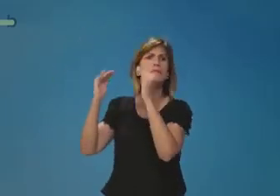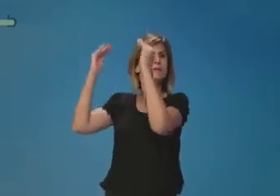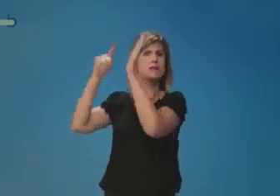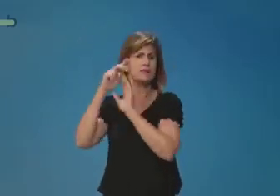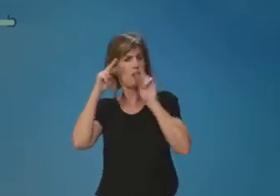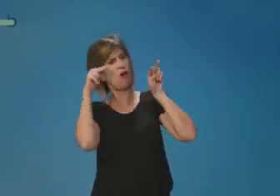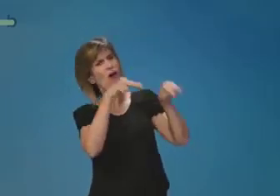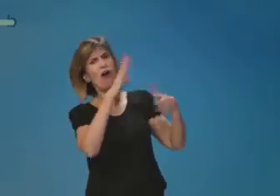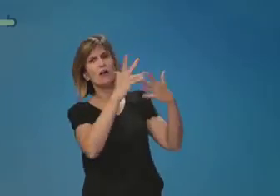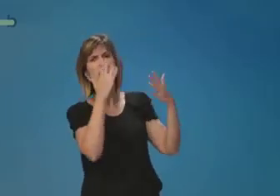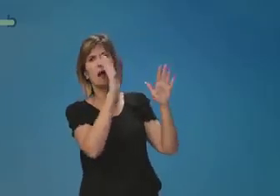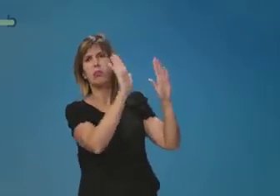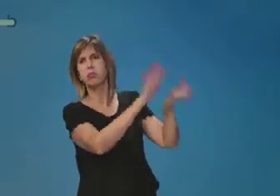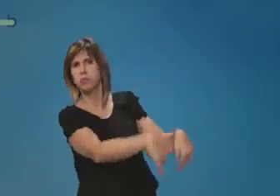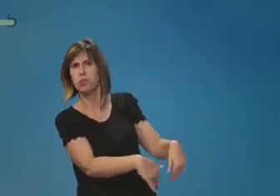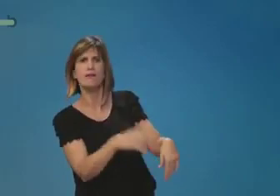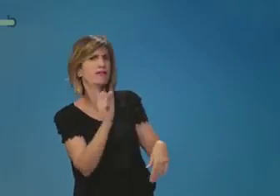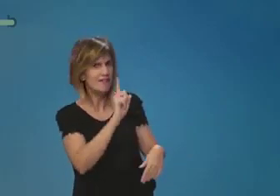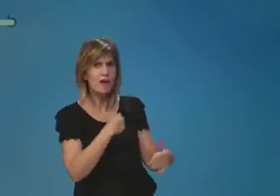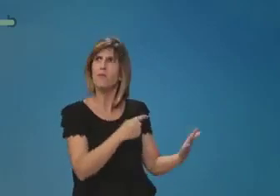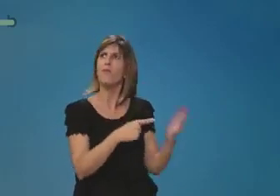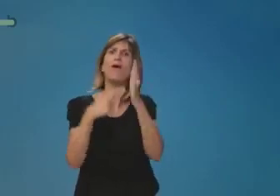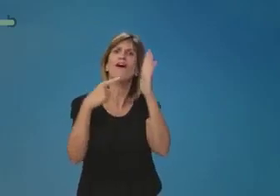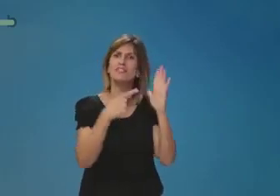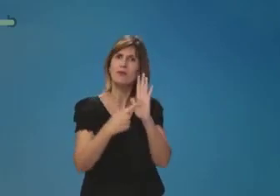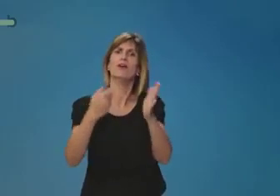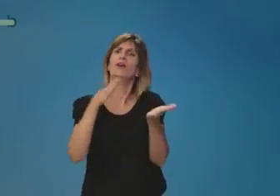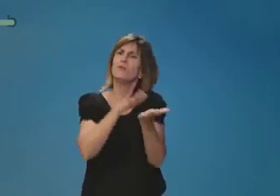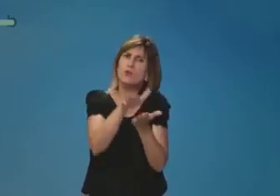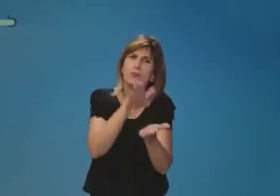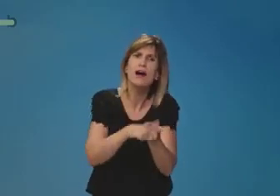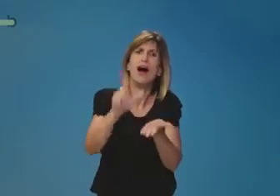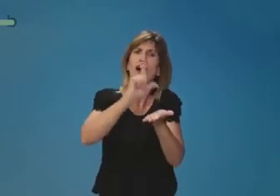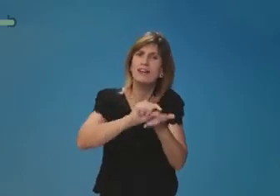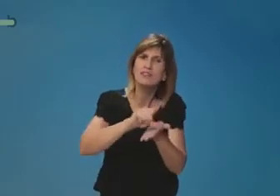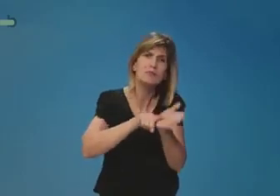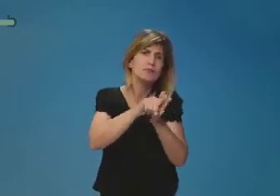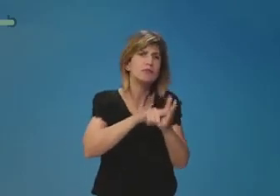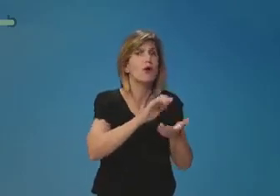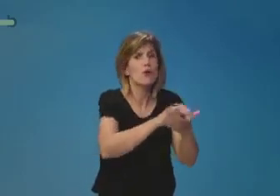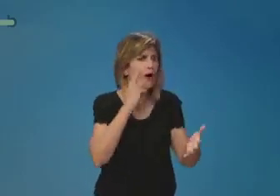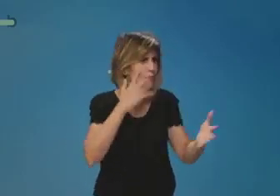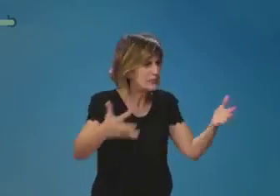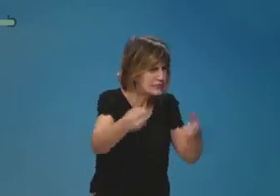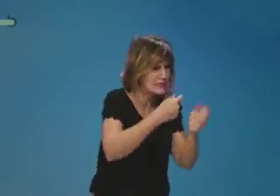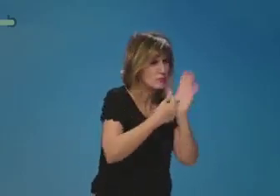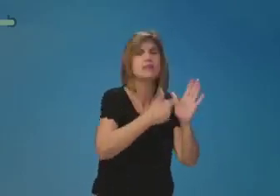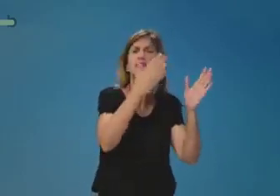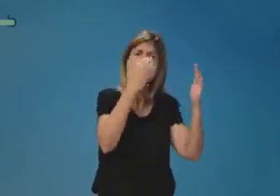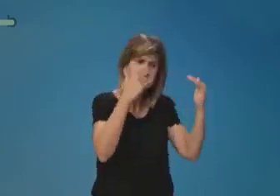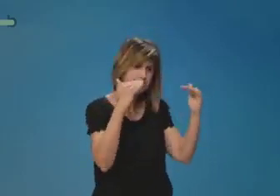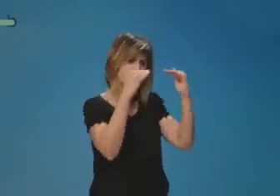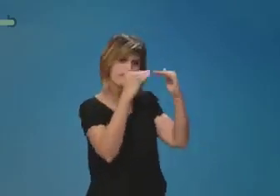visão inferiorizante da Libras. Precisamos combater essas visões com publicação de artigos, de pesquisas, tendo base